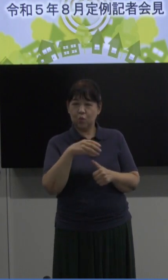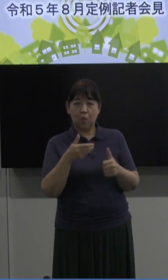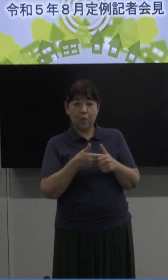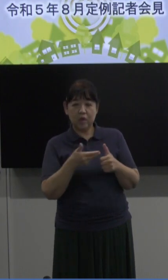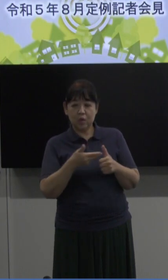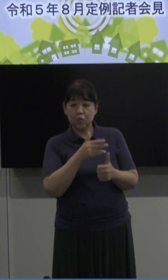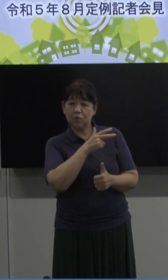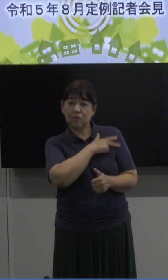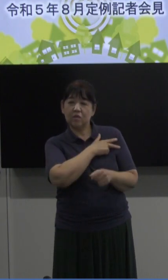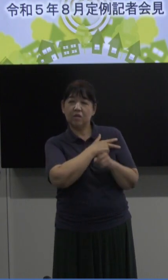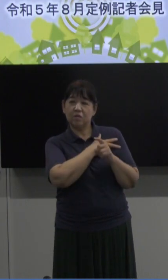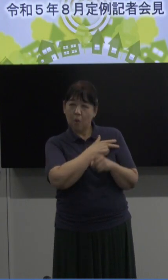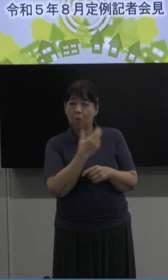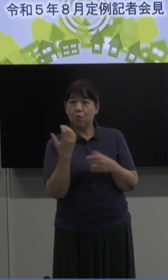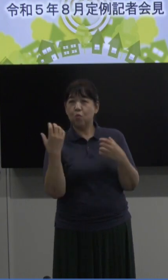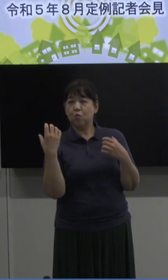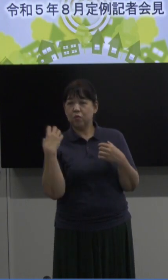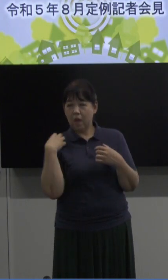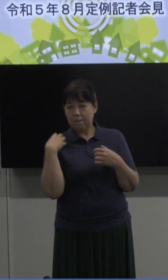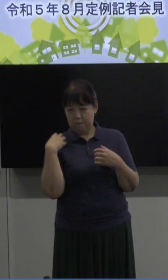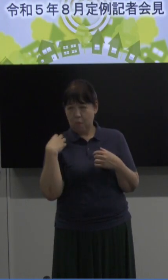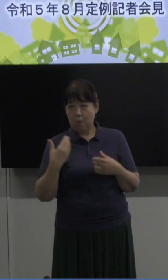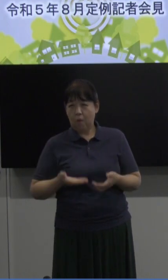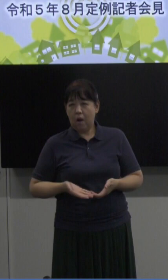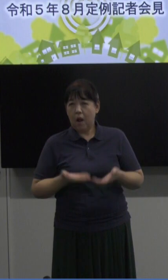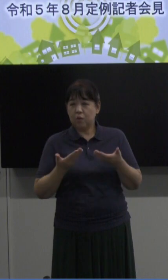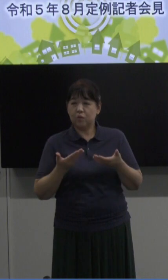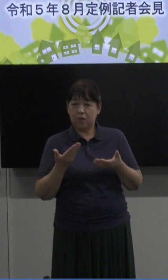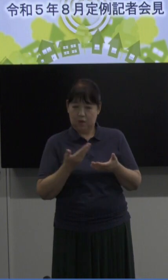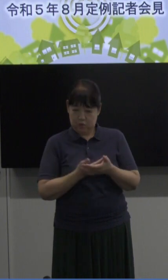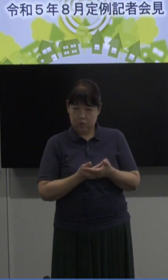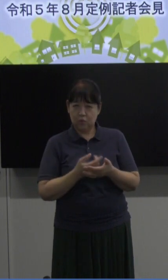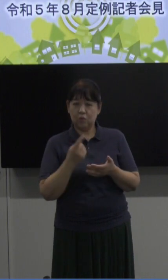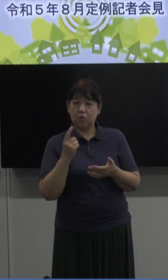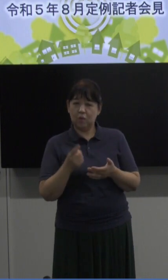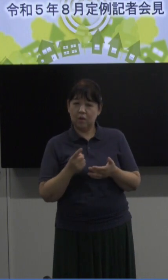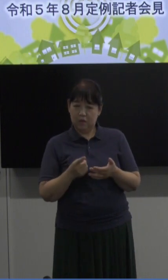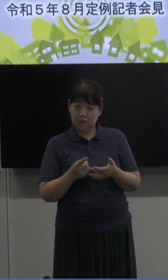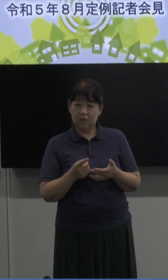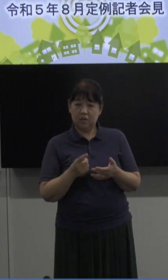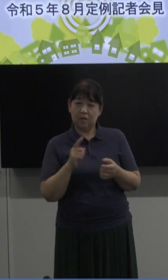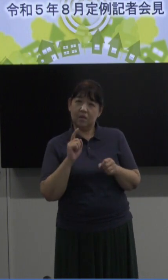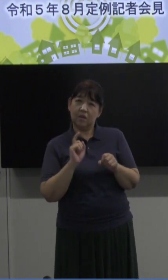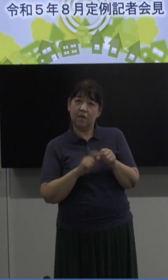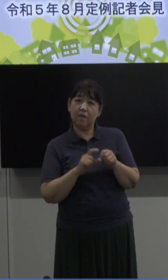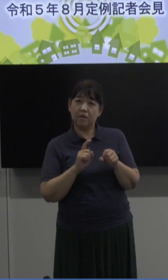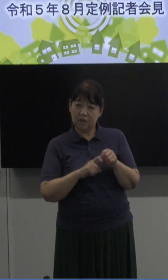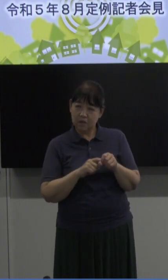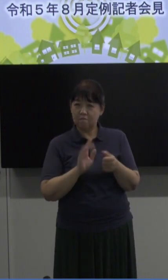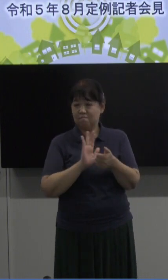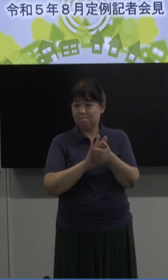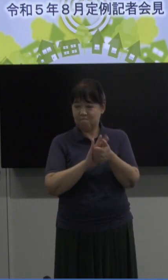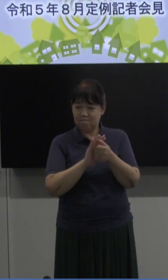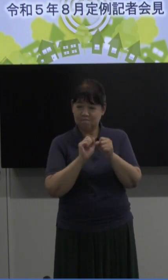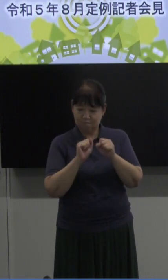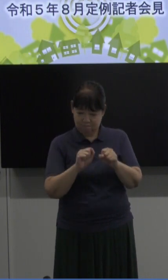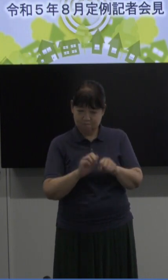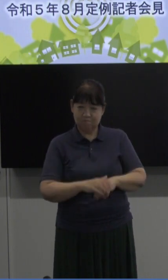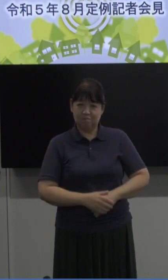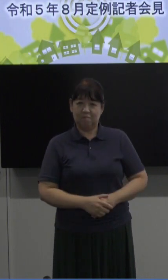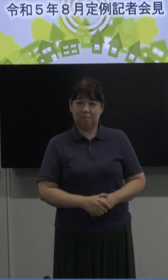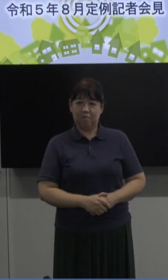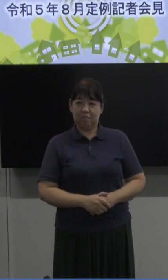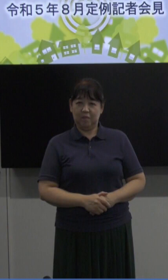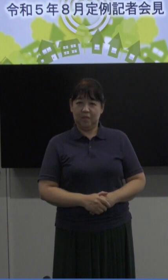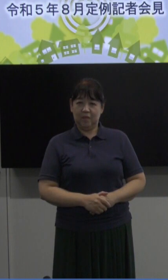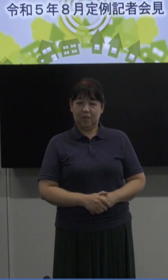産み育てやすい町唐津ということをですねにしていきたいというふうに考えているところでございます。はい、次お